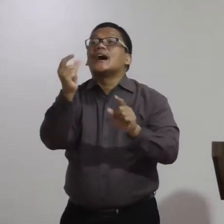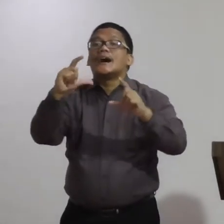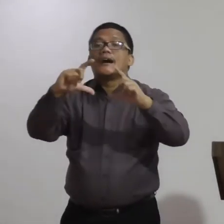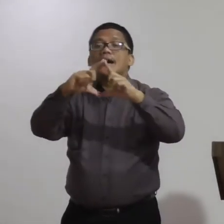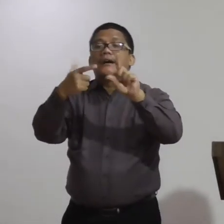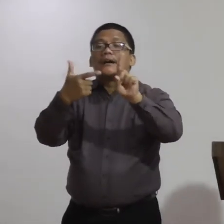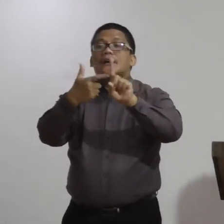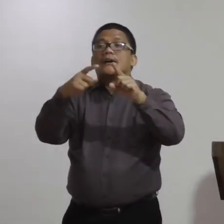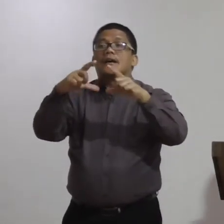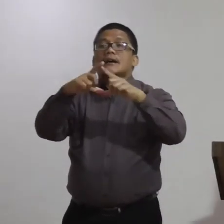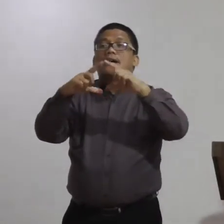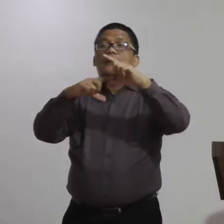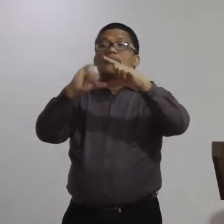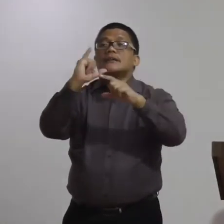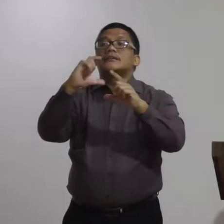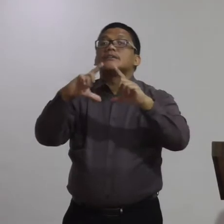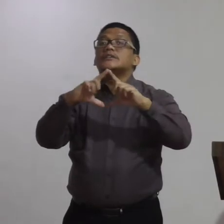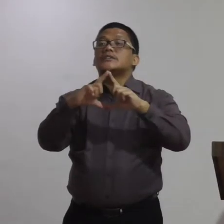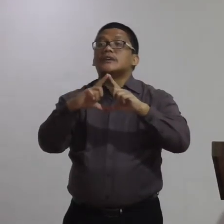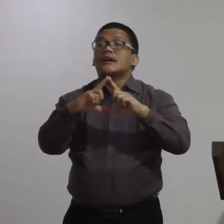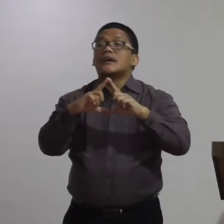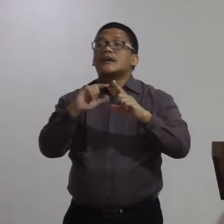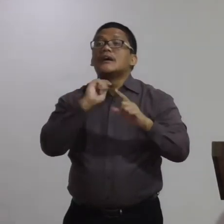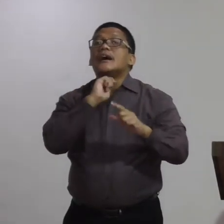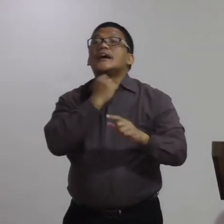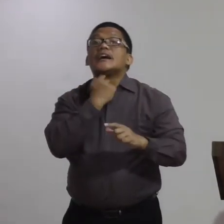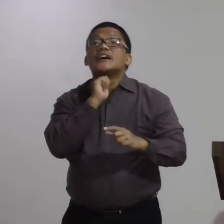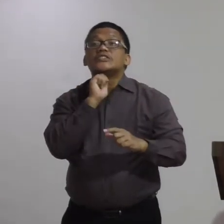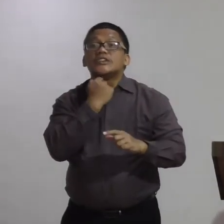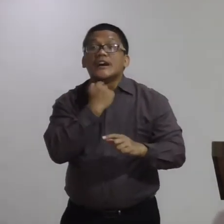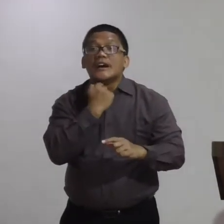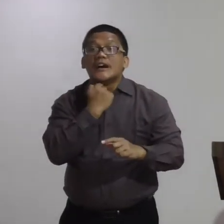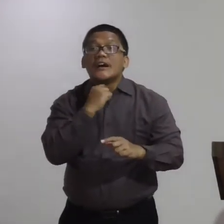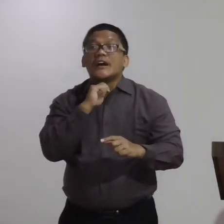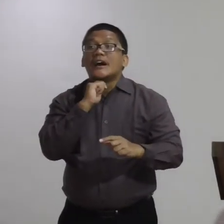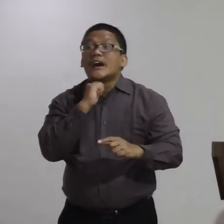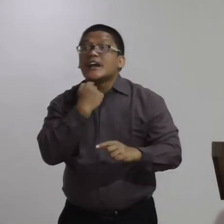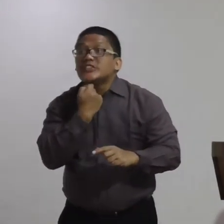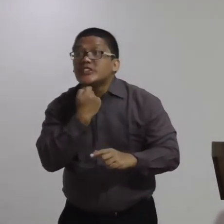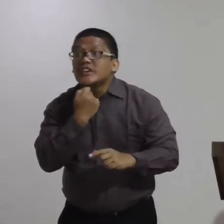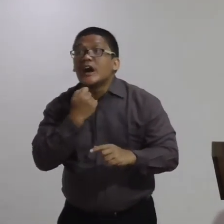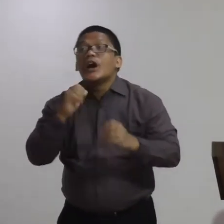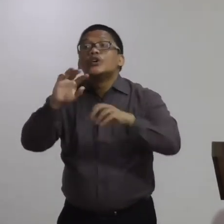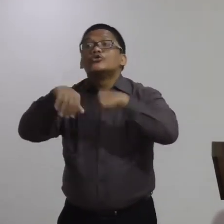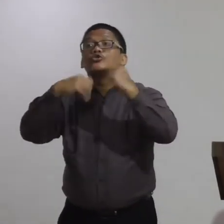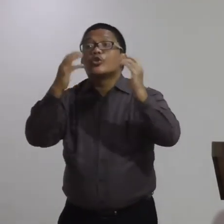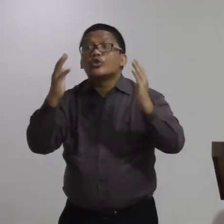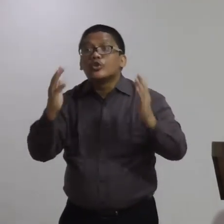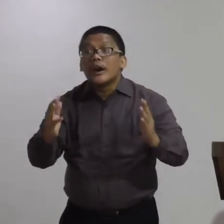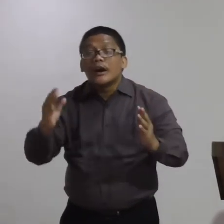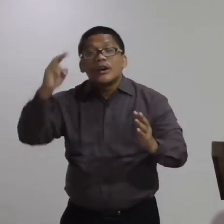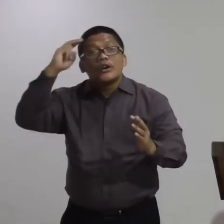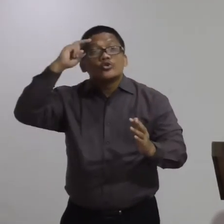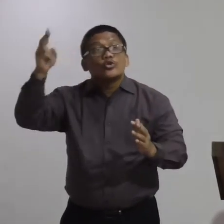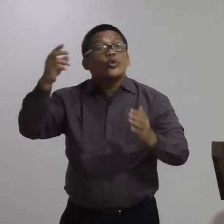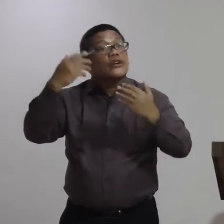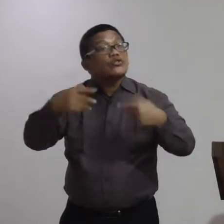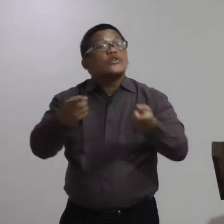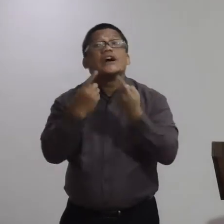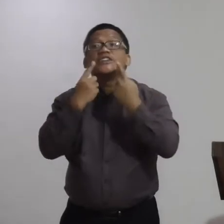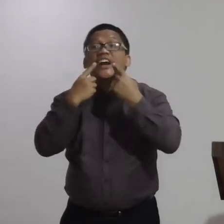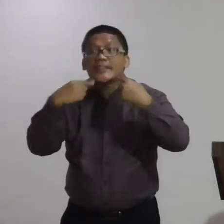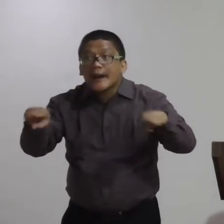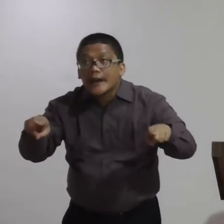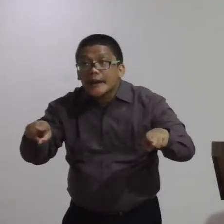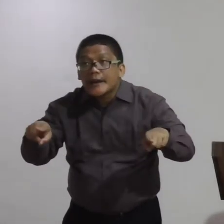ya. Bahkan dikatakan bahwa rencana kerelaan, ya. Tadi adalah dikatakan bahwa memang rahasia kerelaan yang bahwa dia